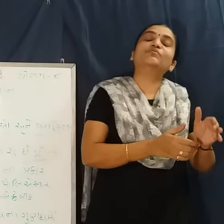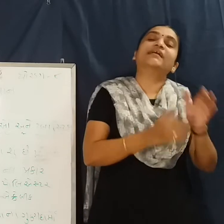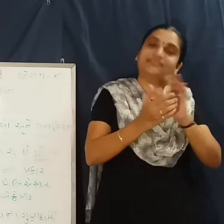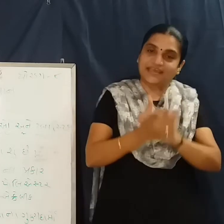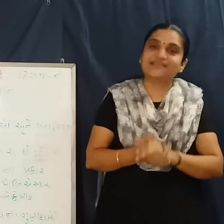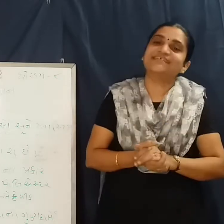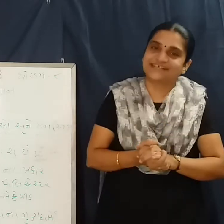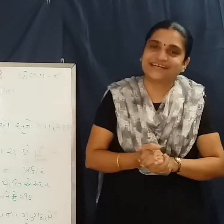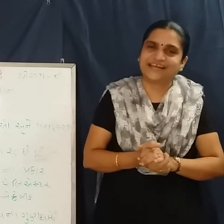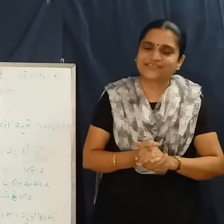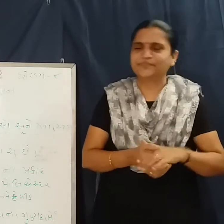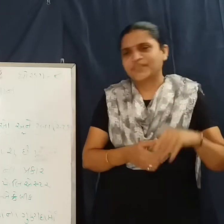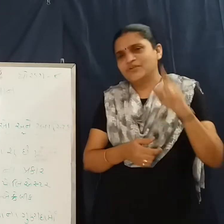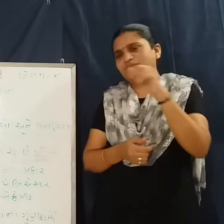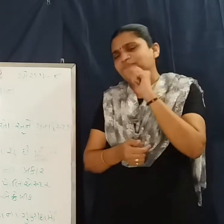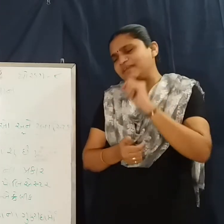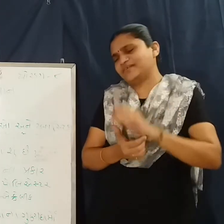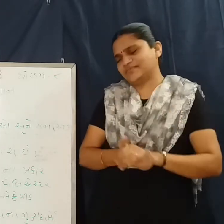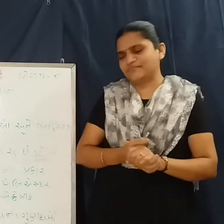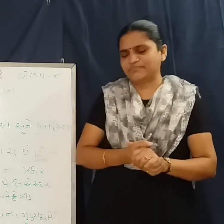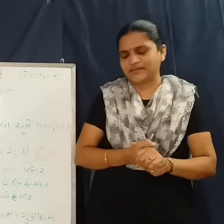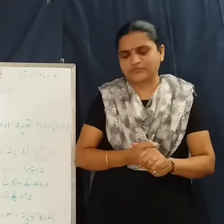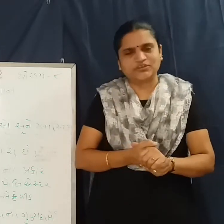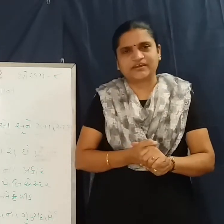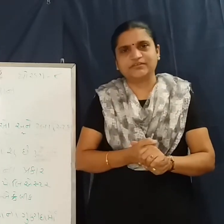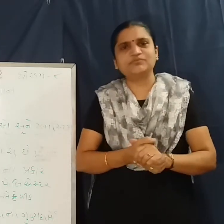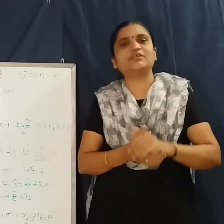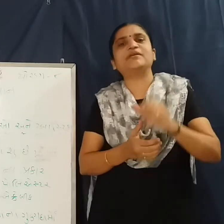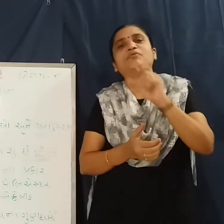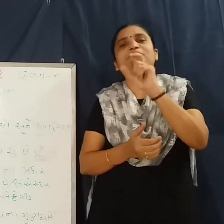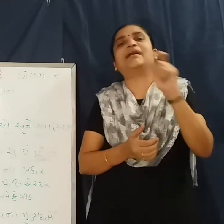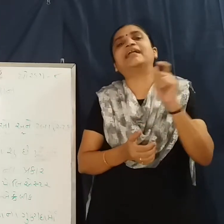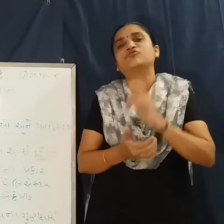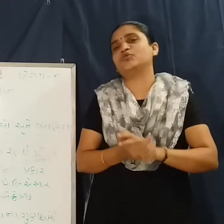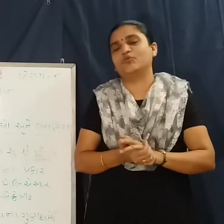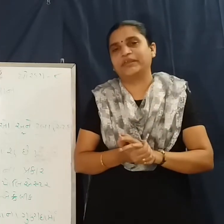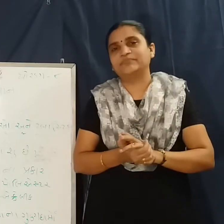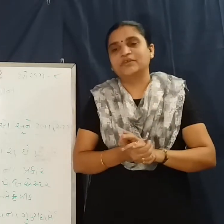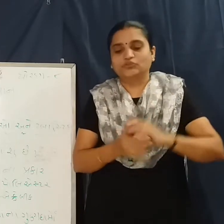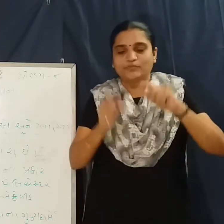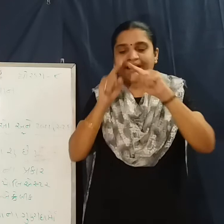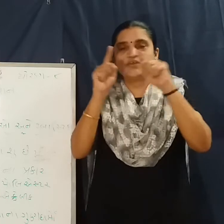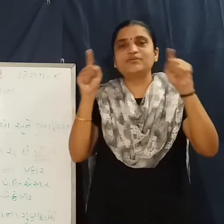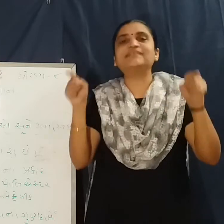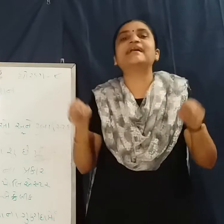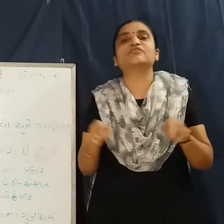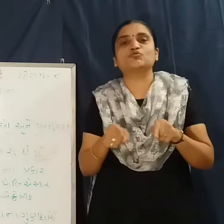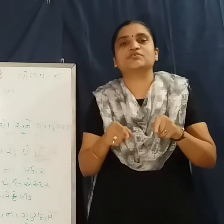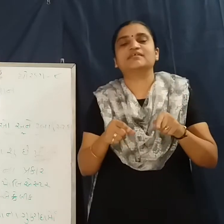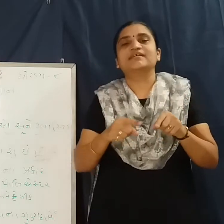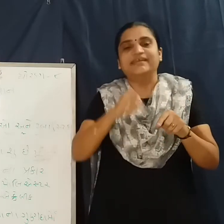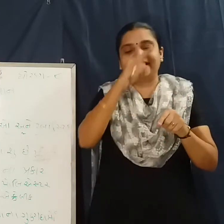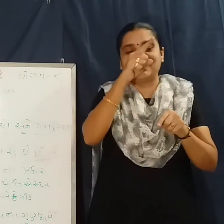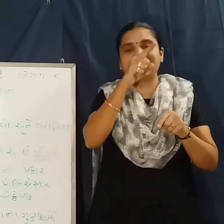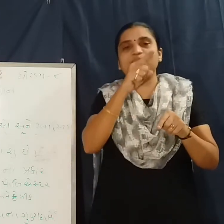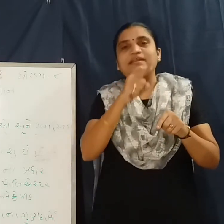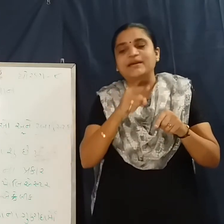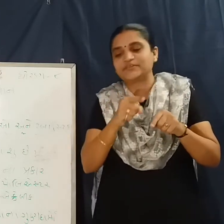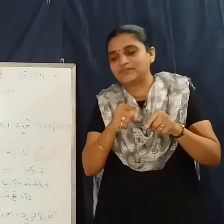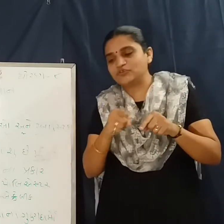દ્વારા તૈયાર કરેલા છે। હું તમને એક સિમ્પલ ઉદાહરણ દઉં, તમે કોઈ માળા જોઈ હોય તો માળાનો એક ઢાંચો છે એટલે એક મણકા પછી બીજો